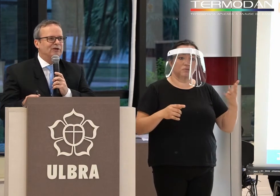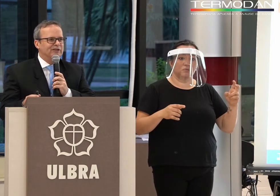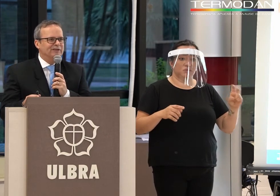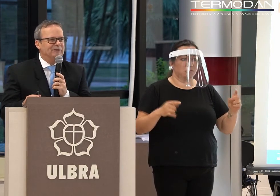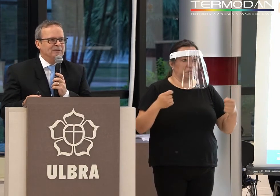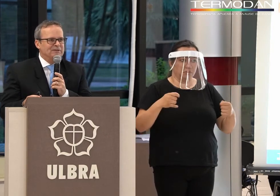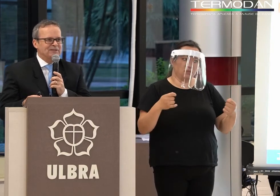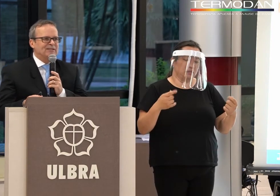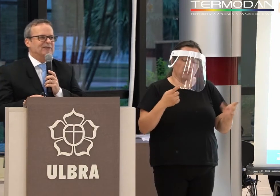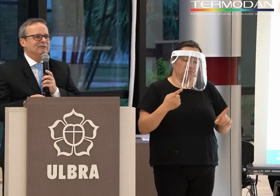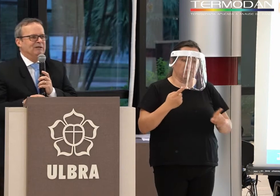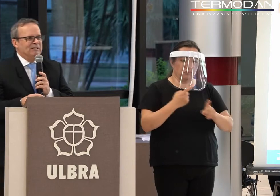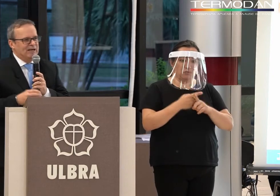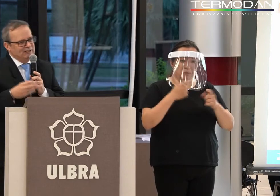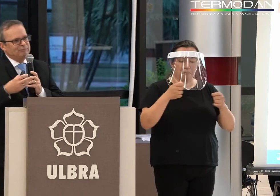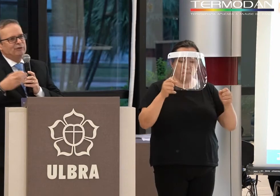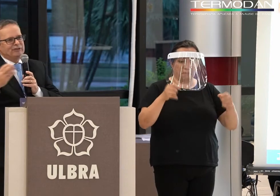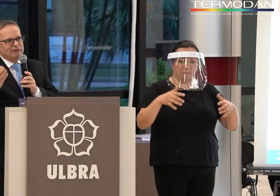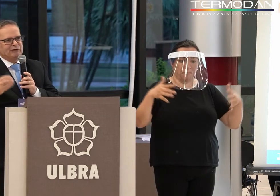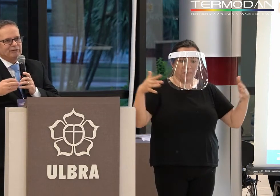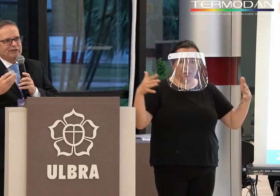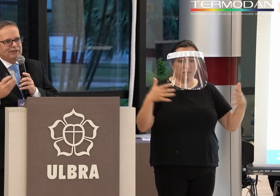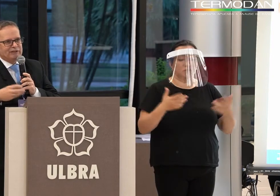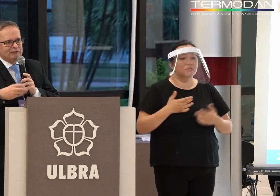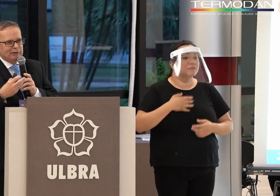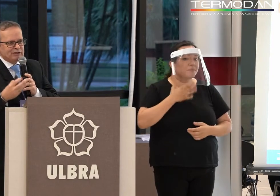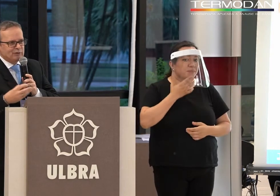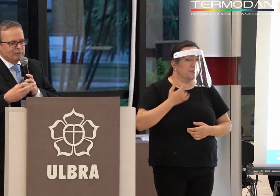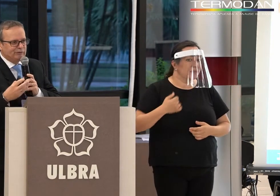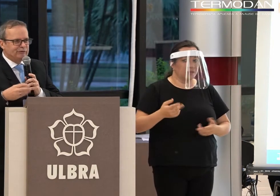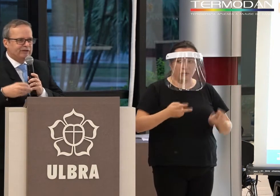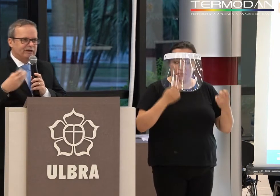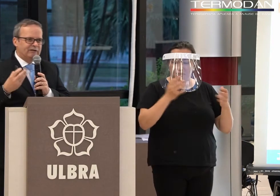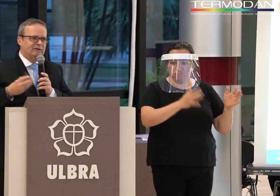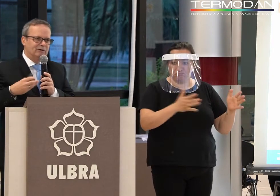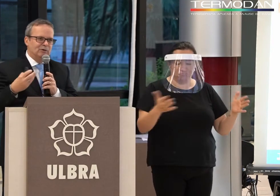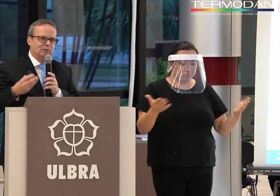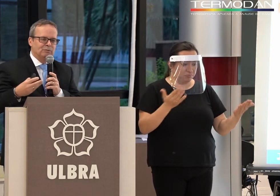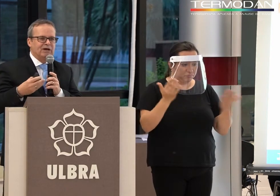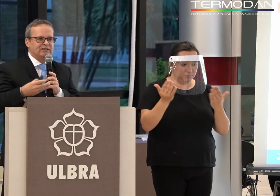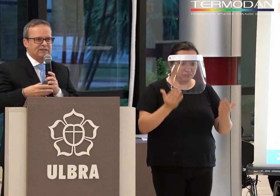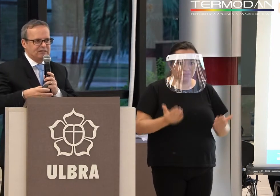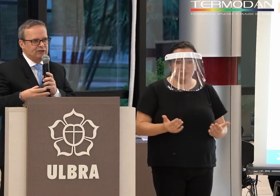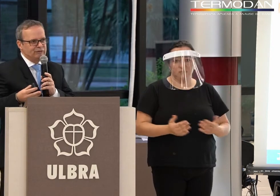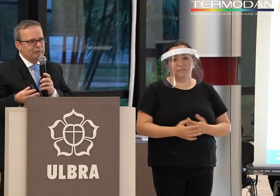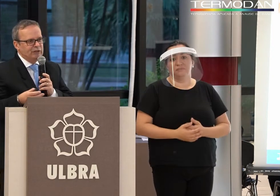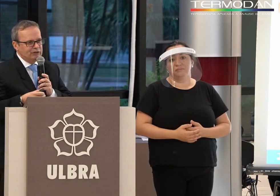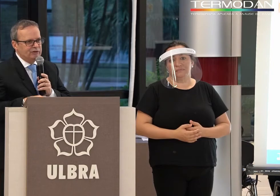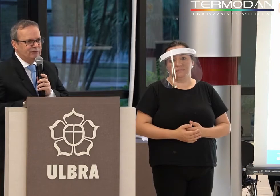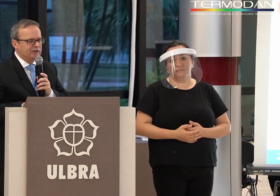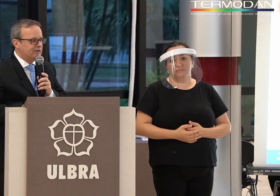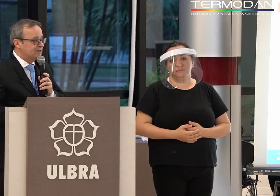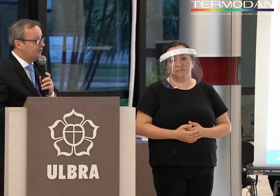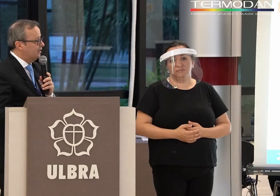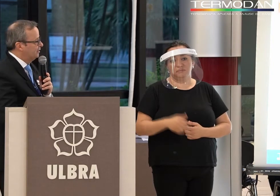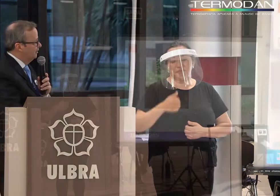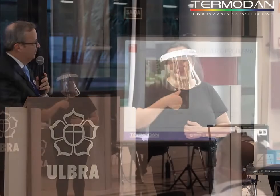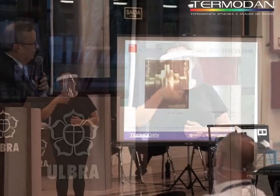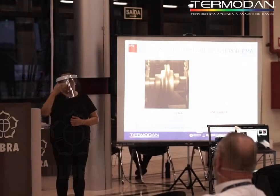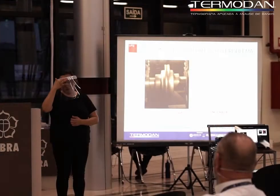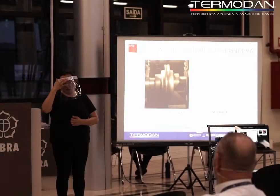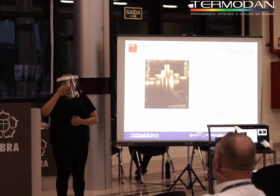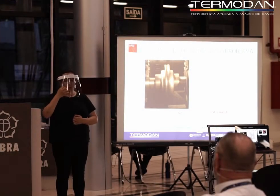de cristal, né? Tá certo? Aí depois a gente vai fazer a análise de vibração para verificar mais assertivamente de que se